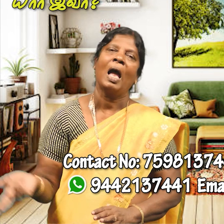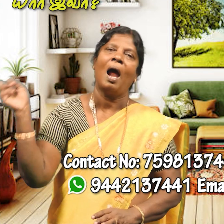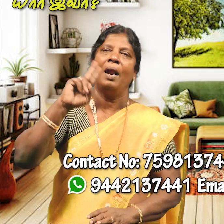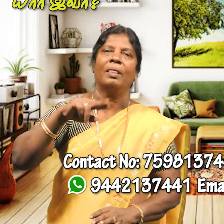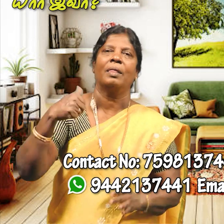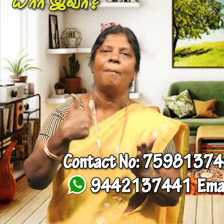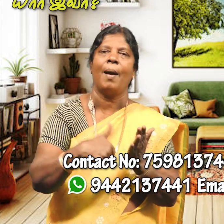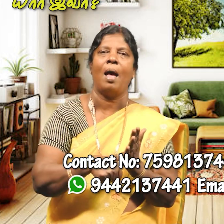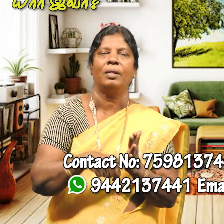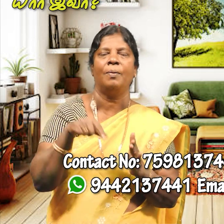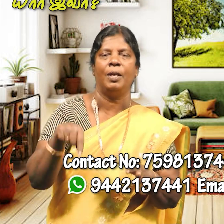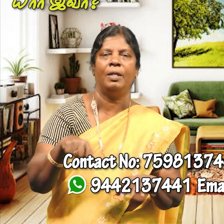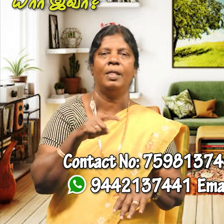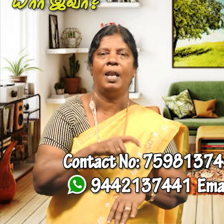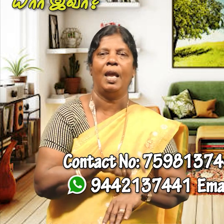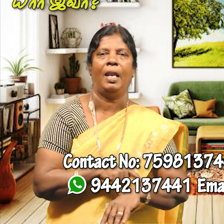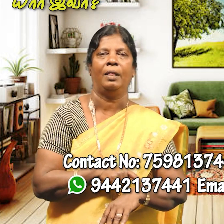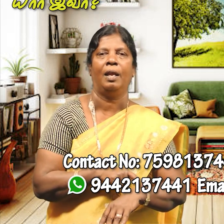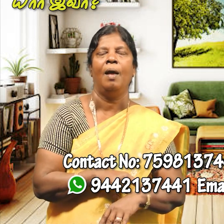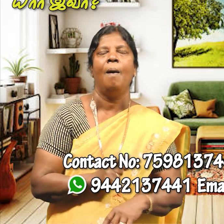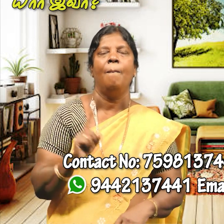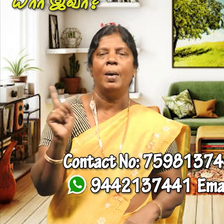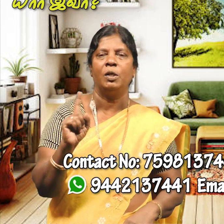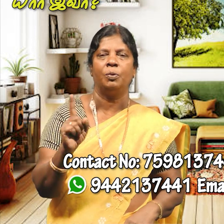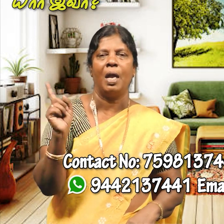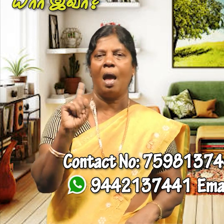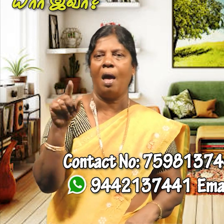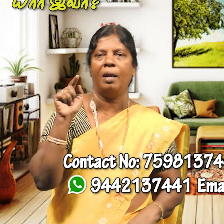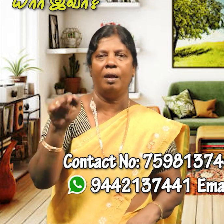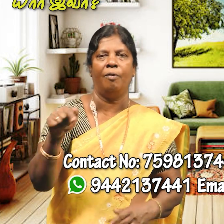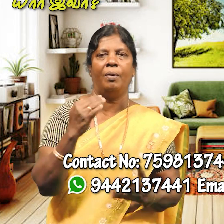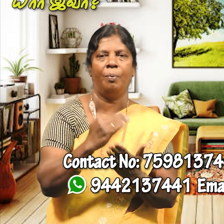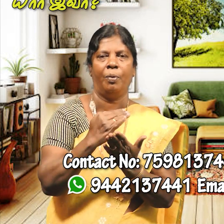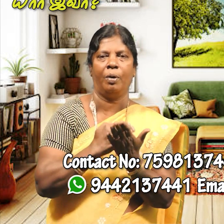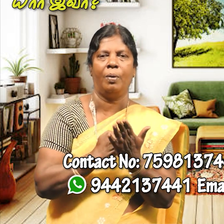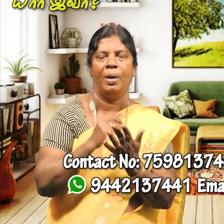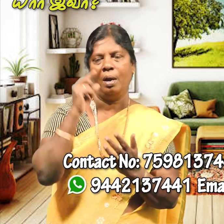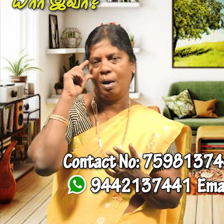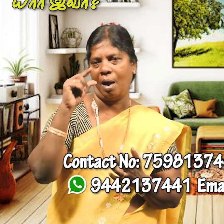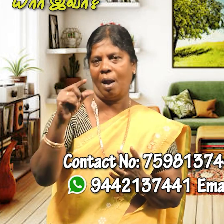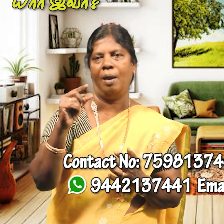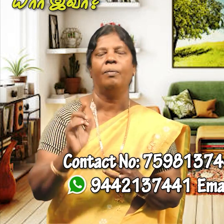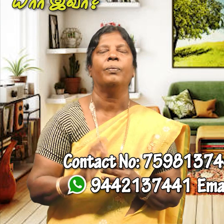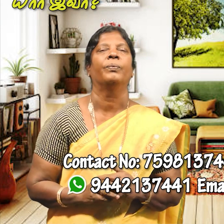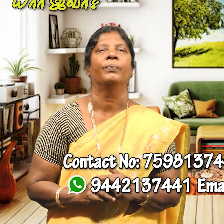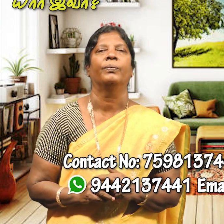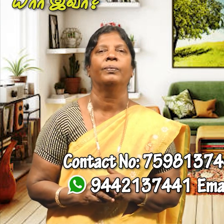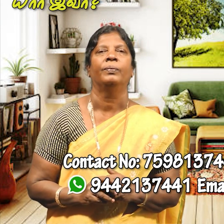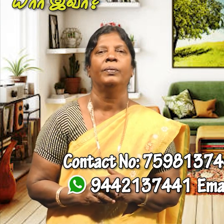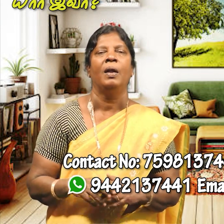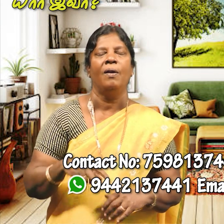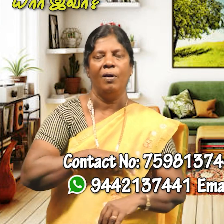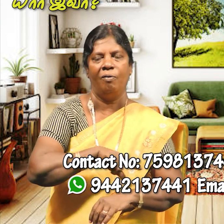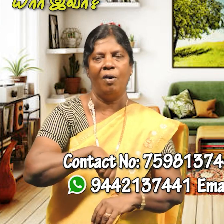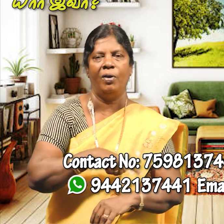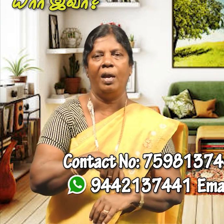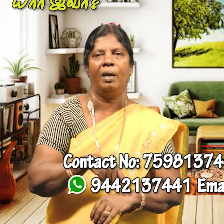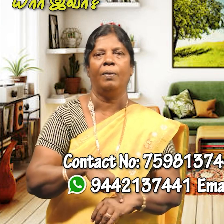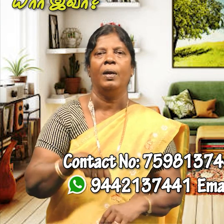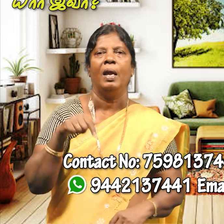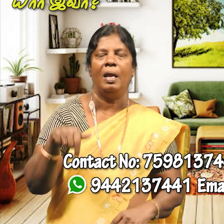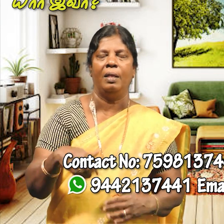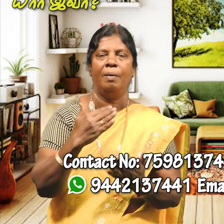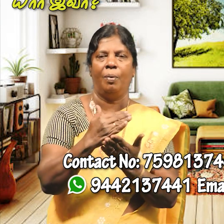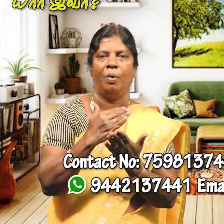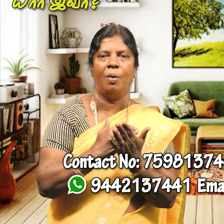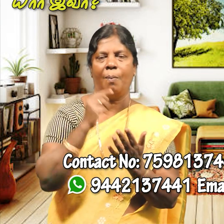tv@lala.org.in. அடுத்த வாரமும் இதே நேரத்தில் மற்றொரு யாரிவர் நிகழ்ச்சியை காண தவறாதீர்கள். இவ்வளவு